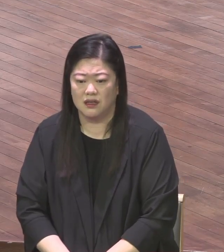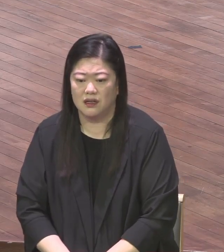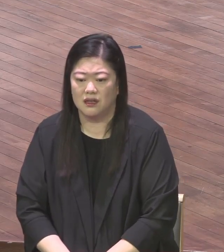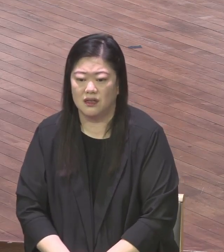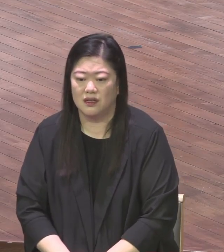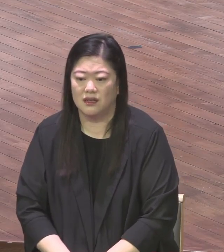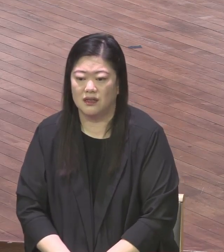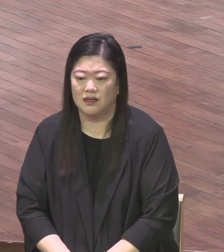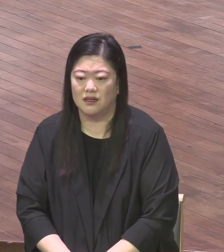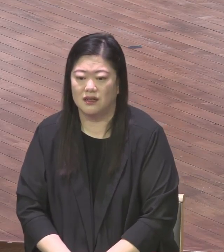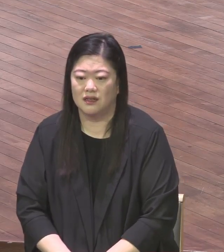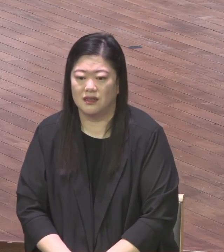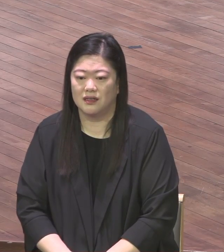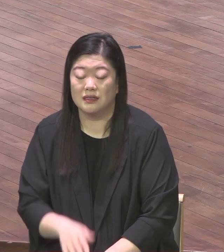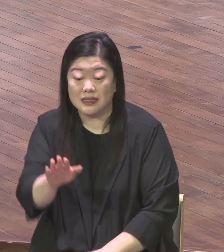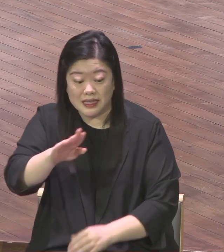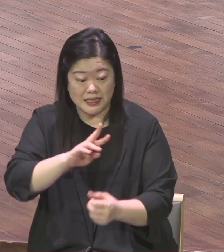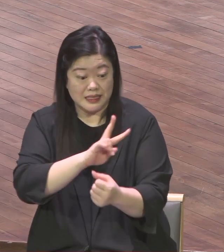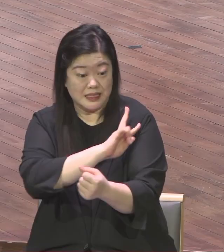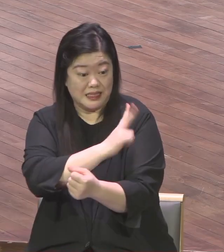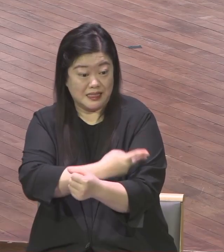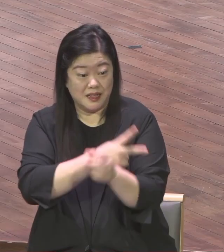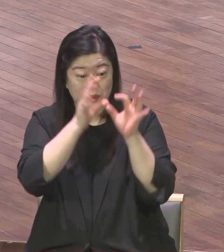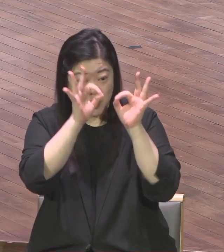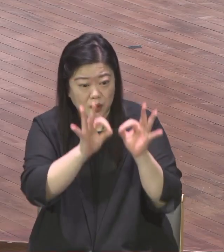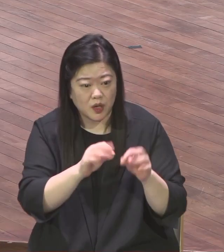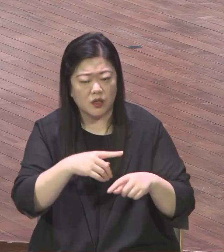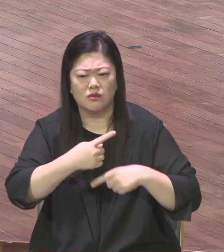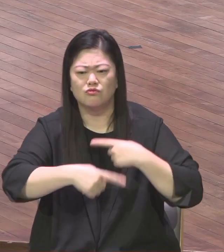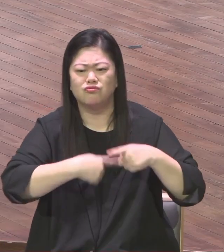이단을 보고는요 바른 말하면 안 돼요. 아주 강하게